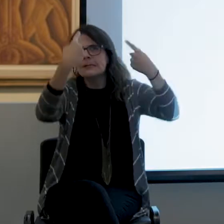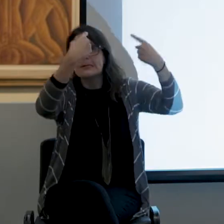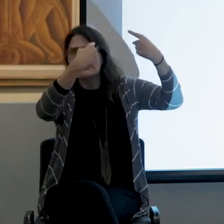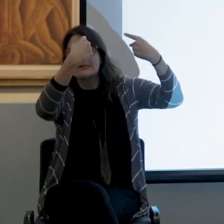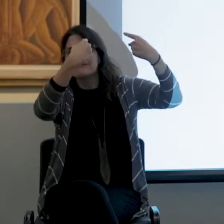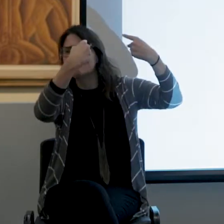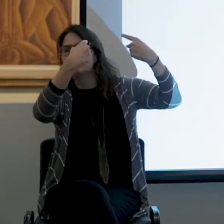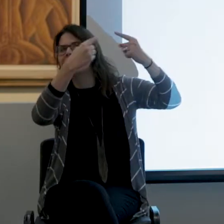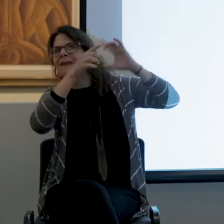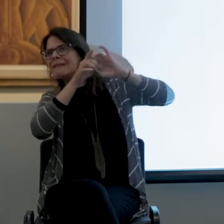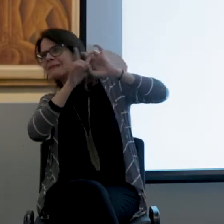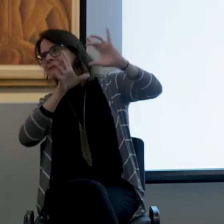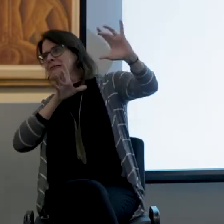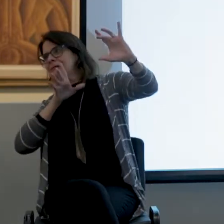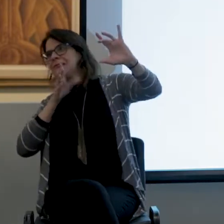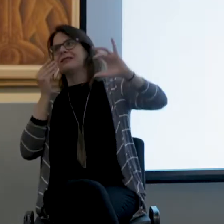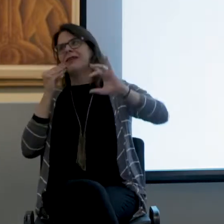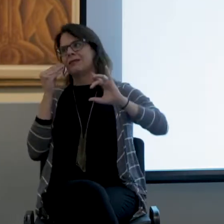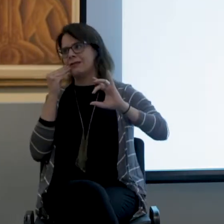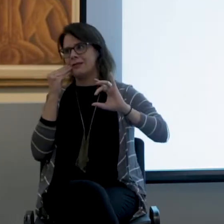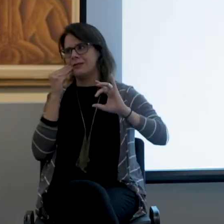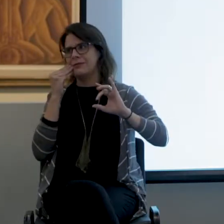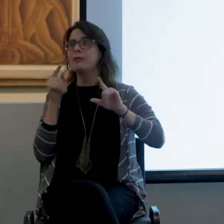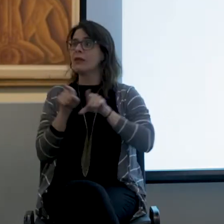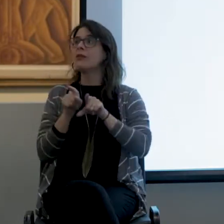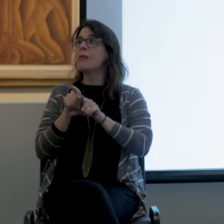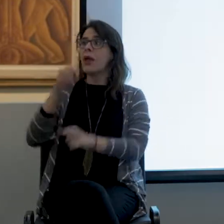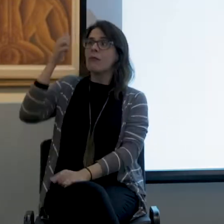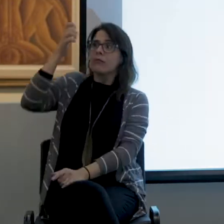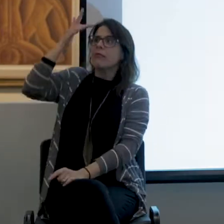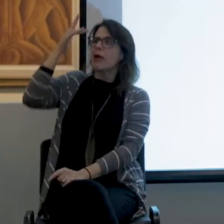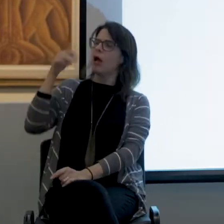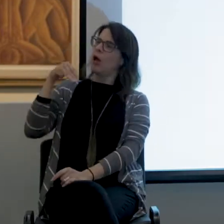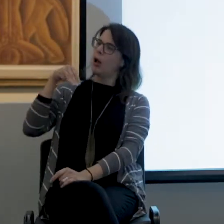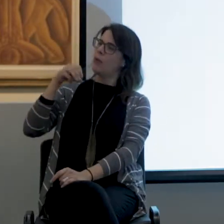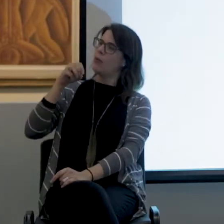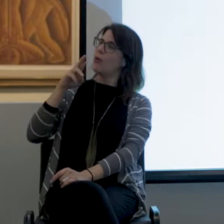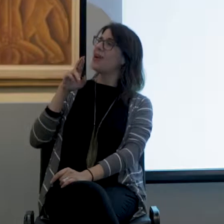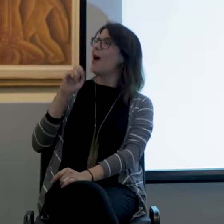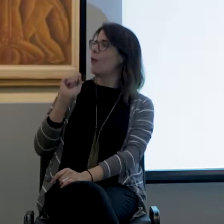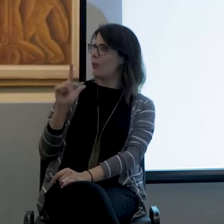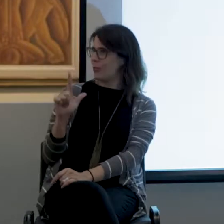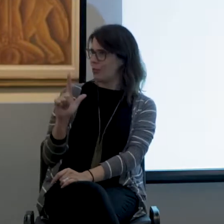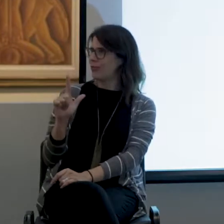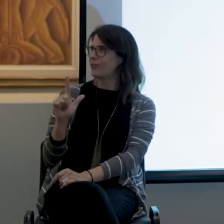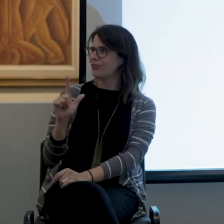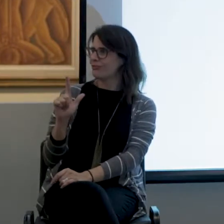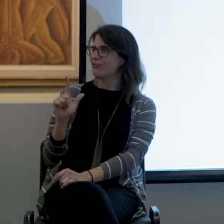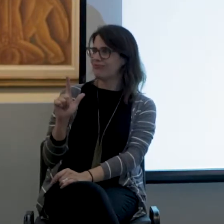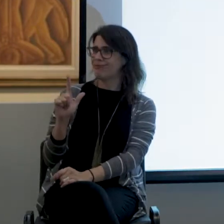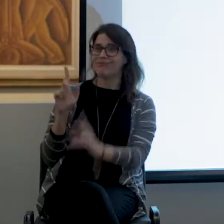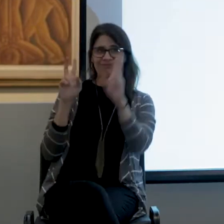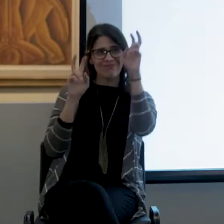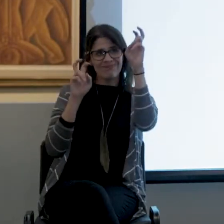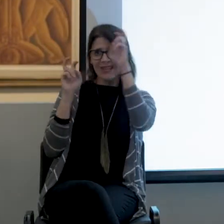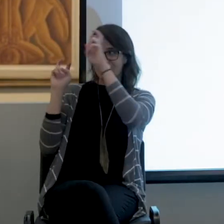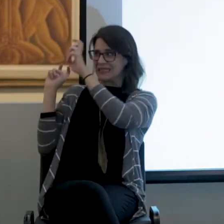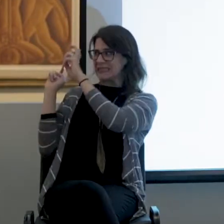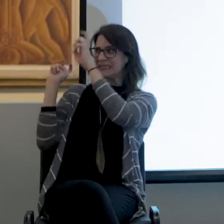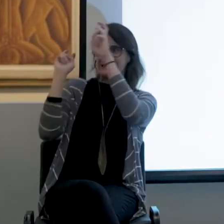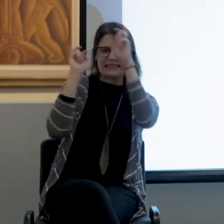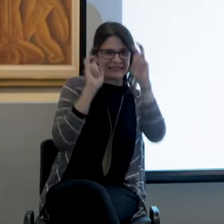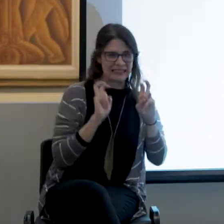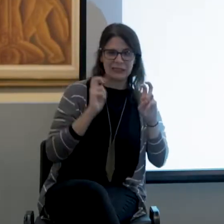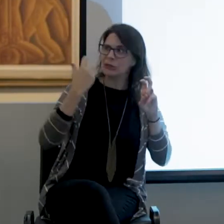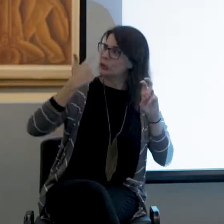E, inclusive, em relação à moral, e que é o assunto que voltou agora. Né? Hoje, quando a gente